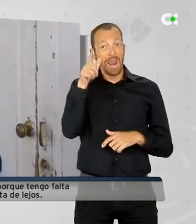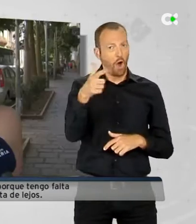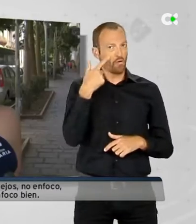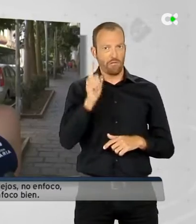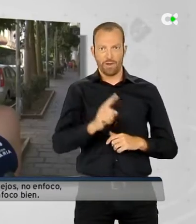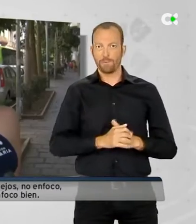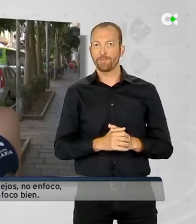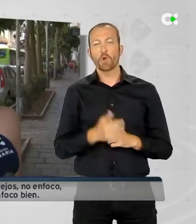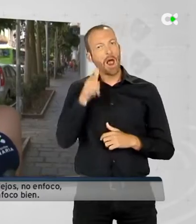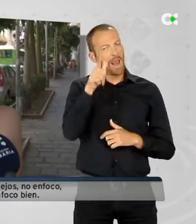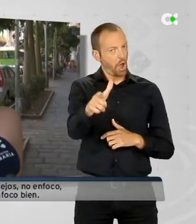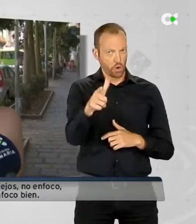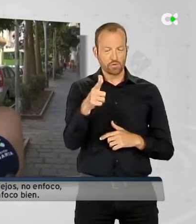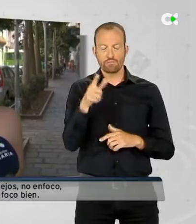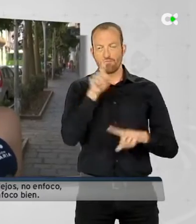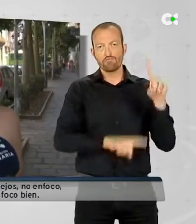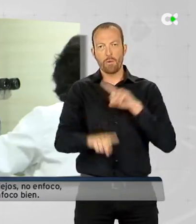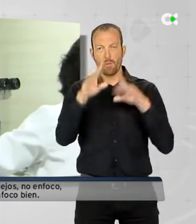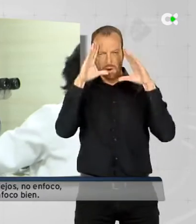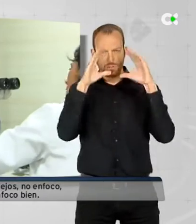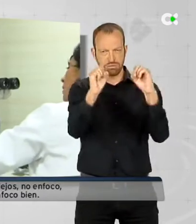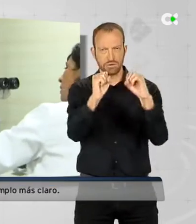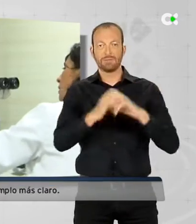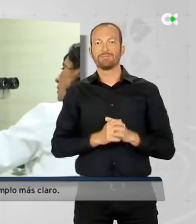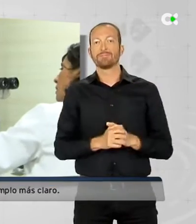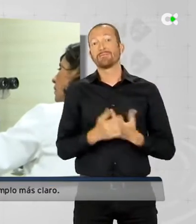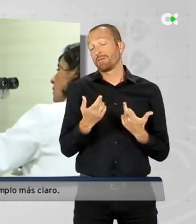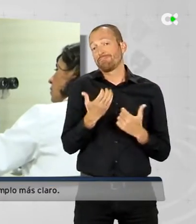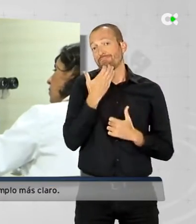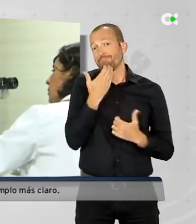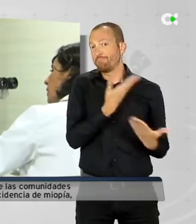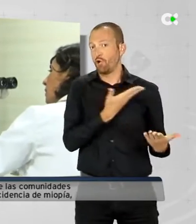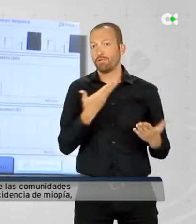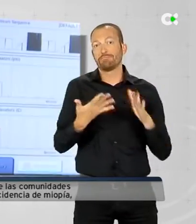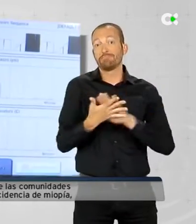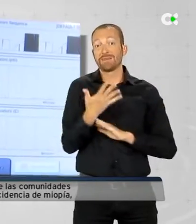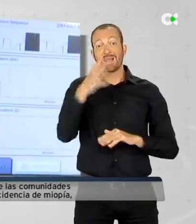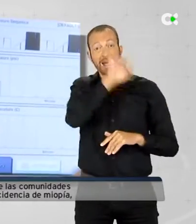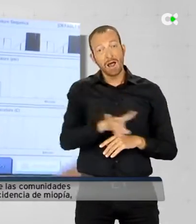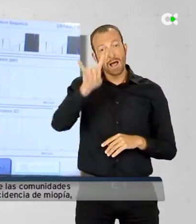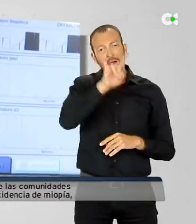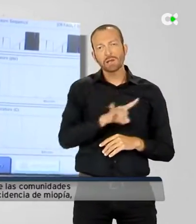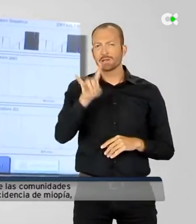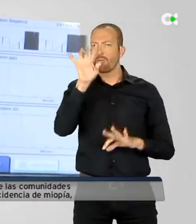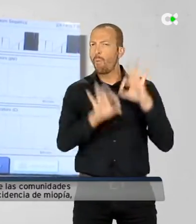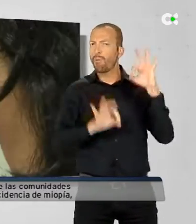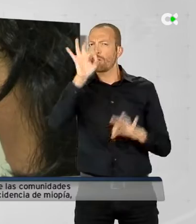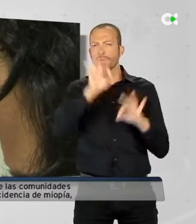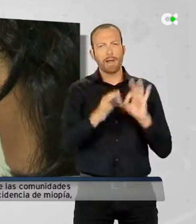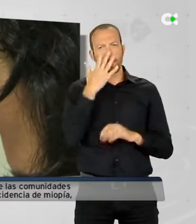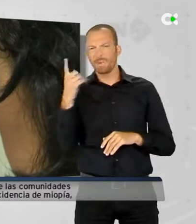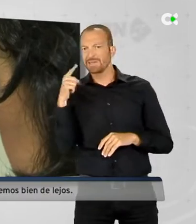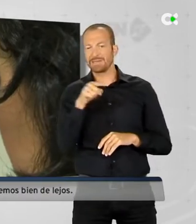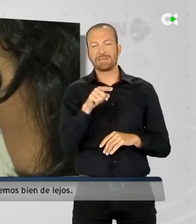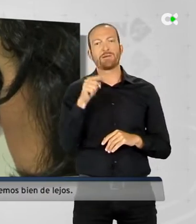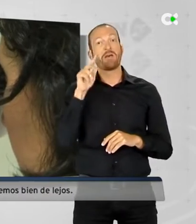sí. No veo de lejos, no enfoco bien. Son el ejemplo más claro. Somos una de las comunidades con mayor incidencia de miopía,